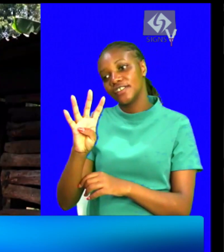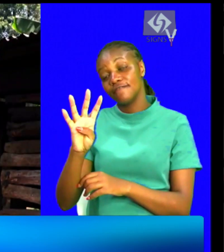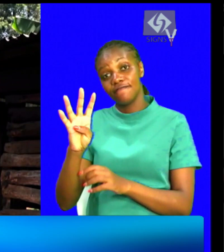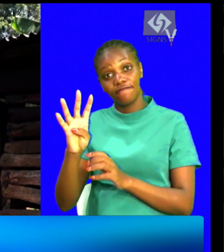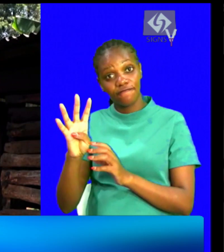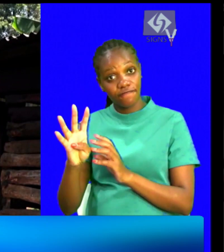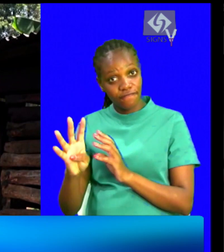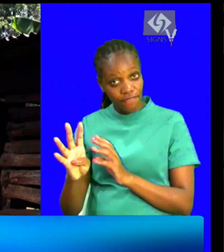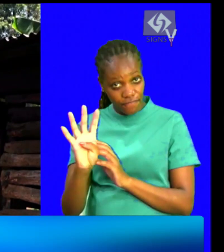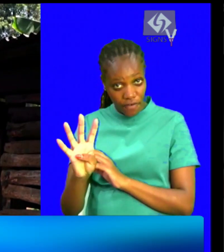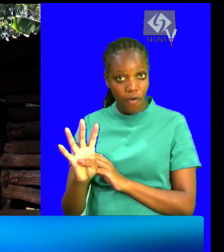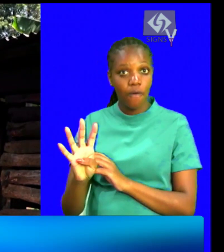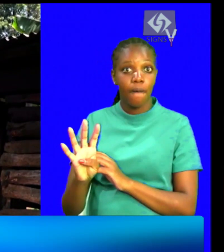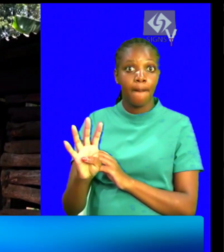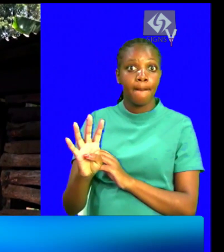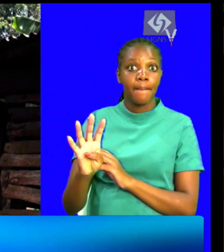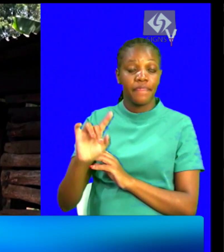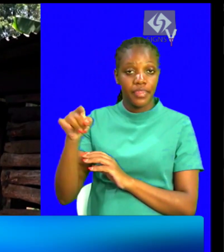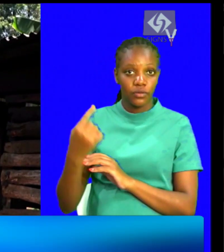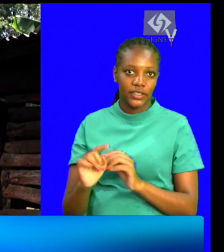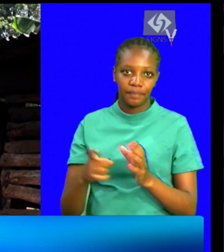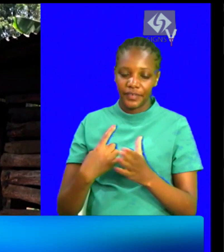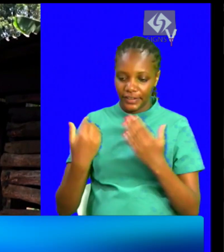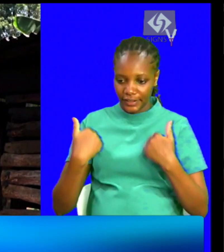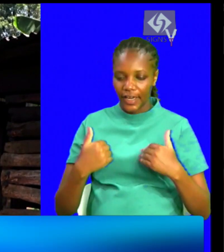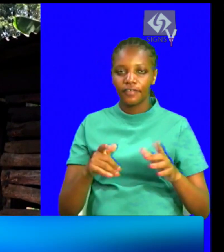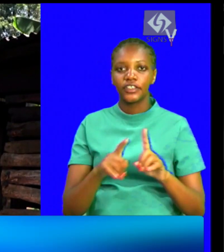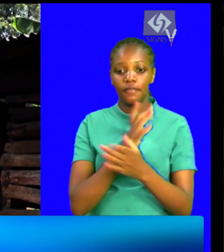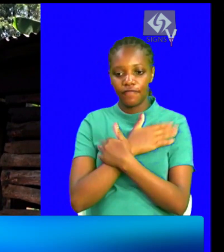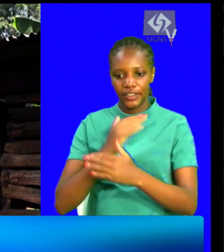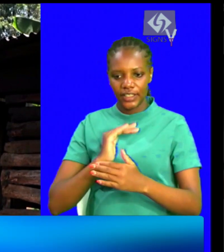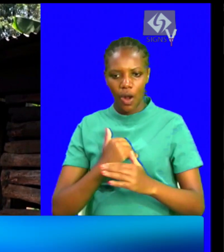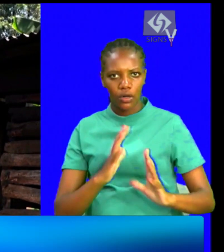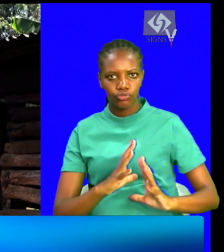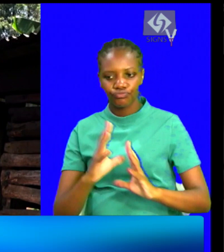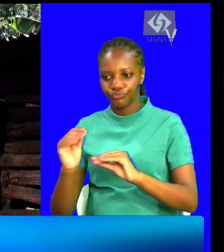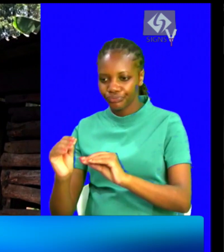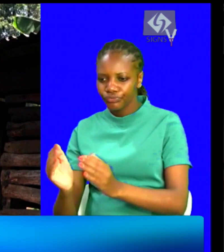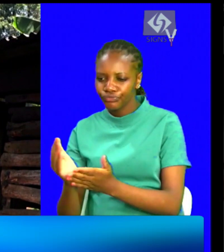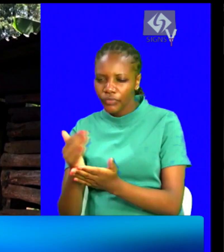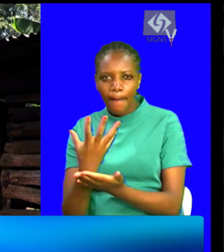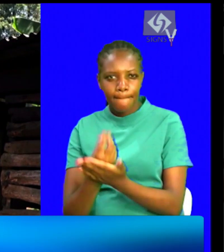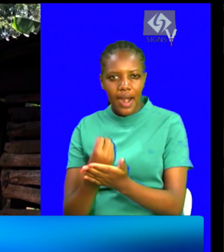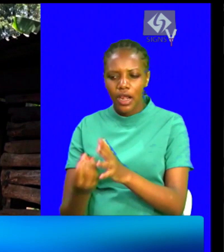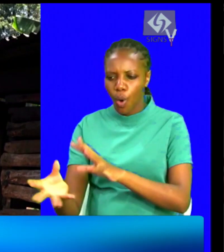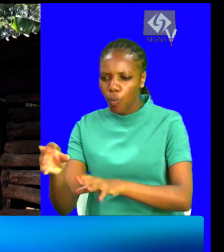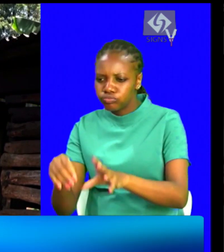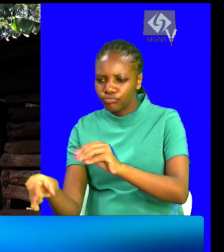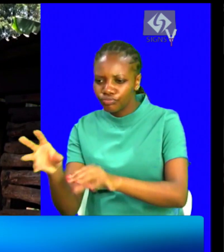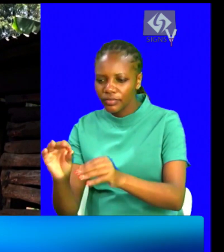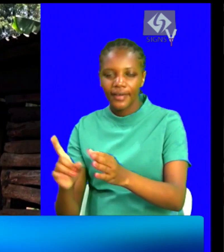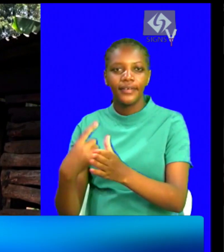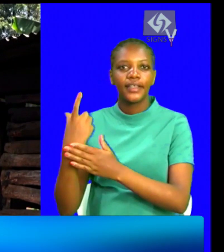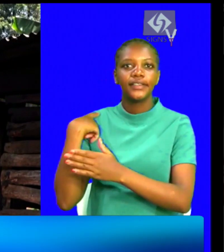444. Hapo nikaweza kukusanya marafiki na pia sisi kama watu wa bodaboda tukaweza kuchanga,